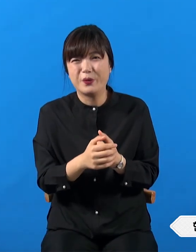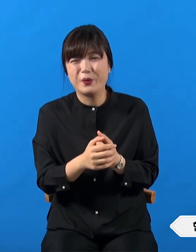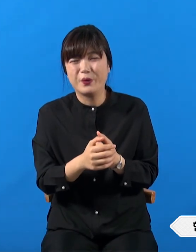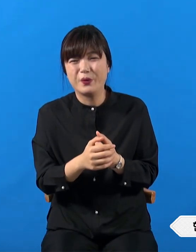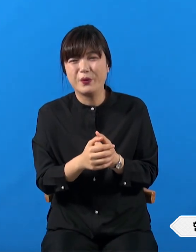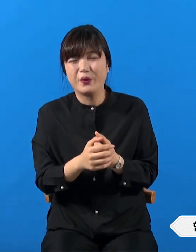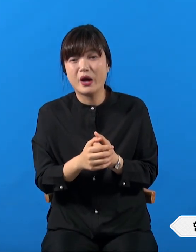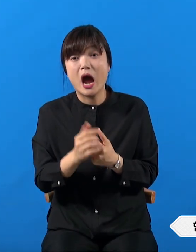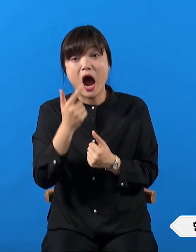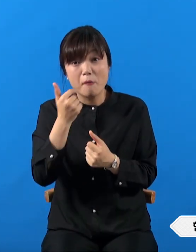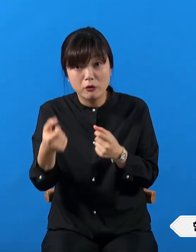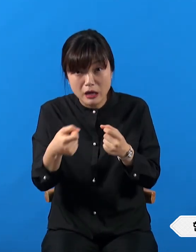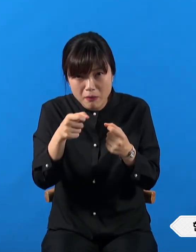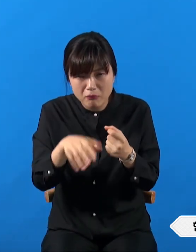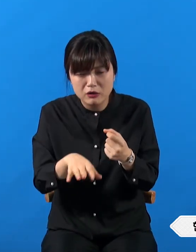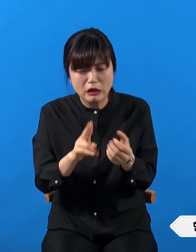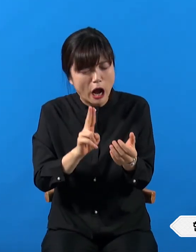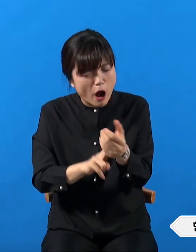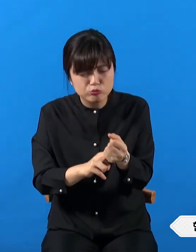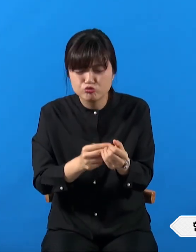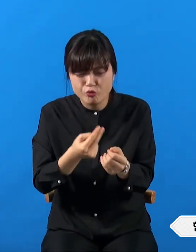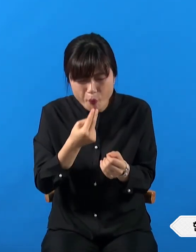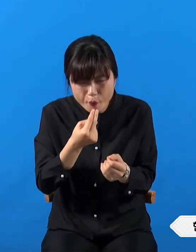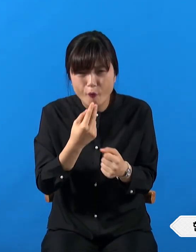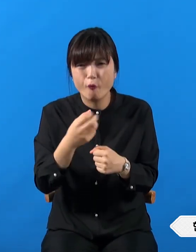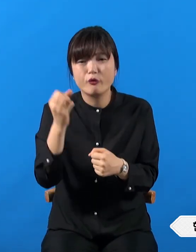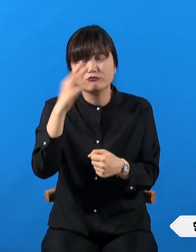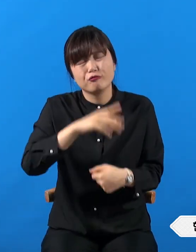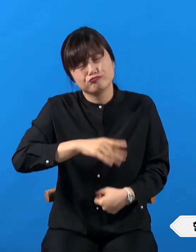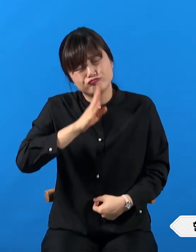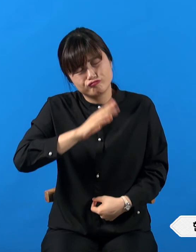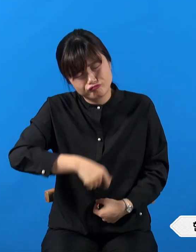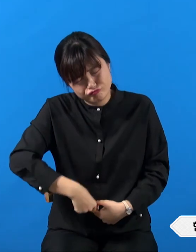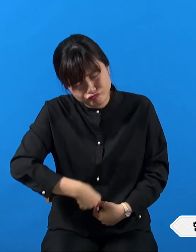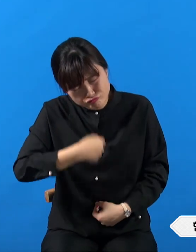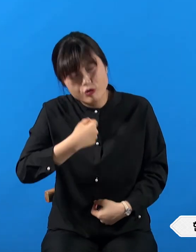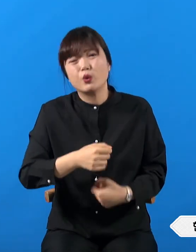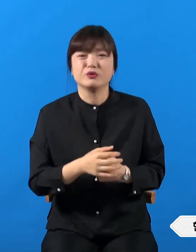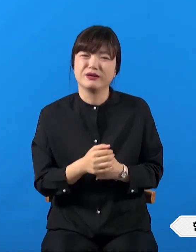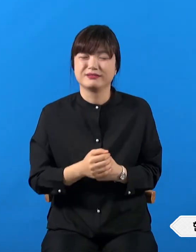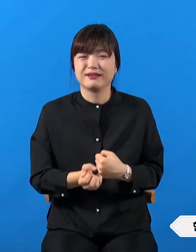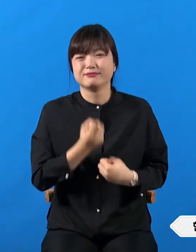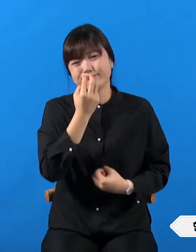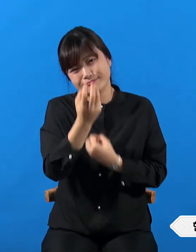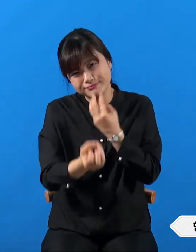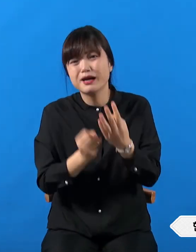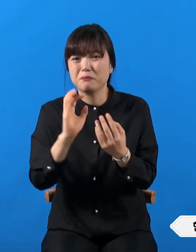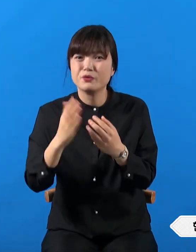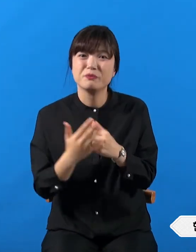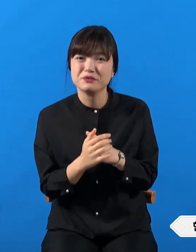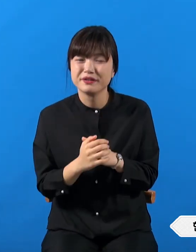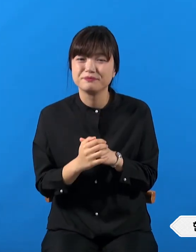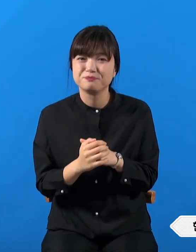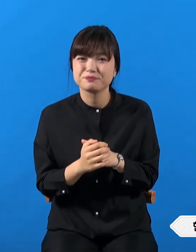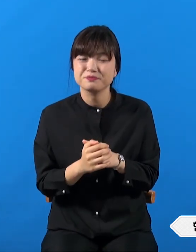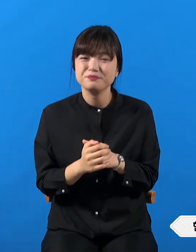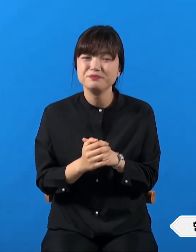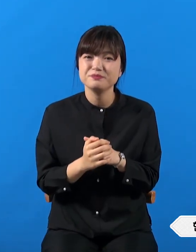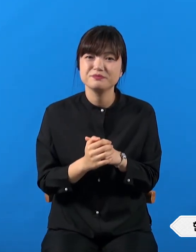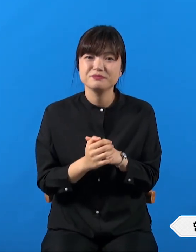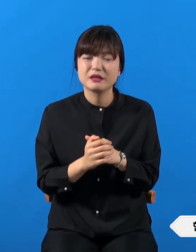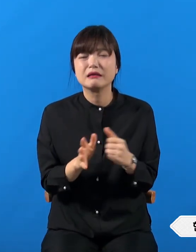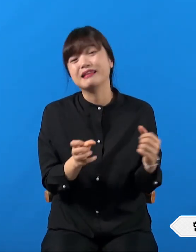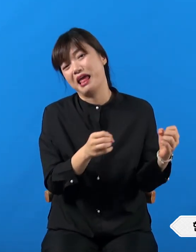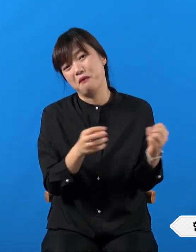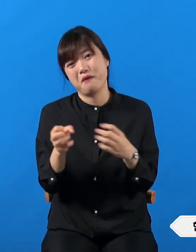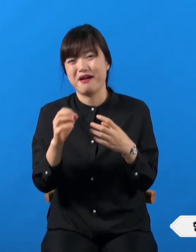그렇게 우리 아버지 앞에는 감출 것도 없고 무슨 형식 차릴 것도 없습니다. 있는 대로 그냥